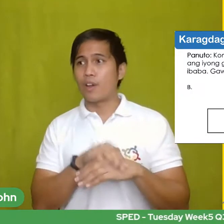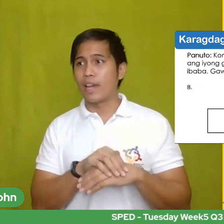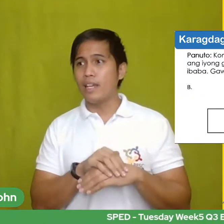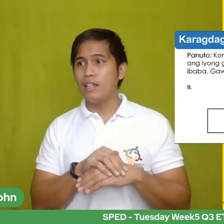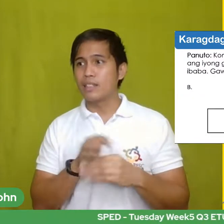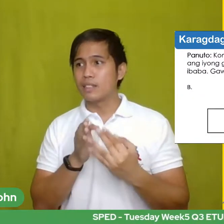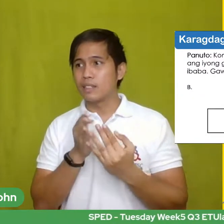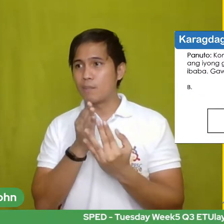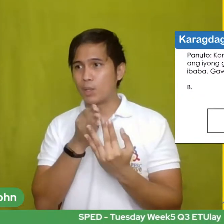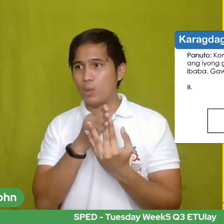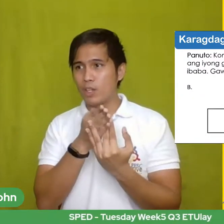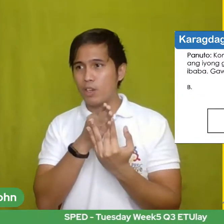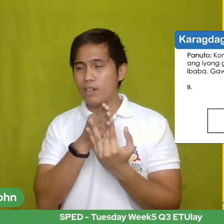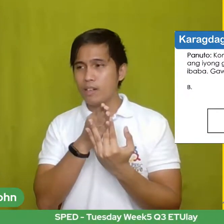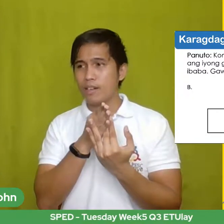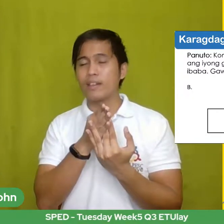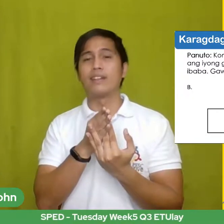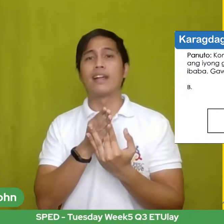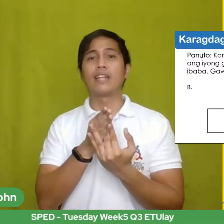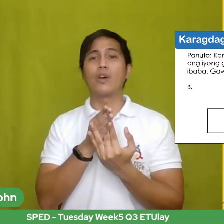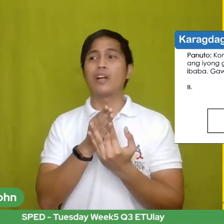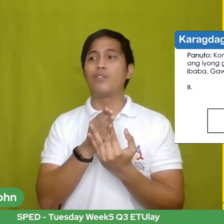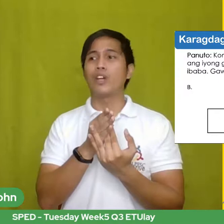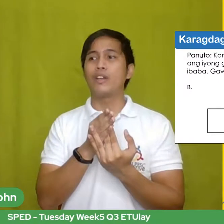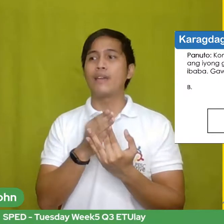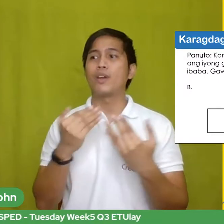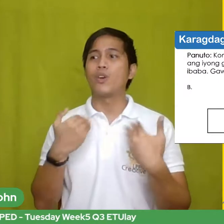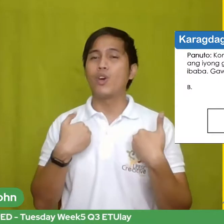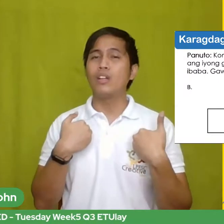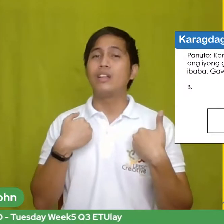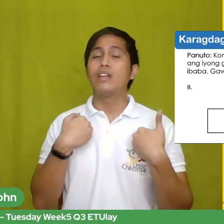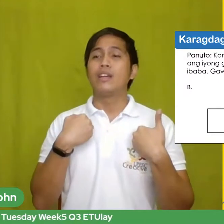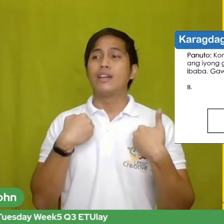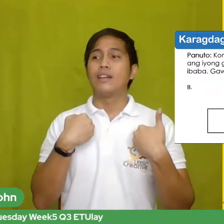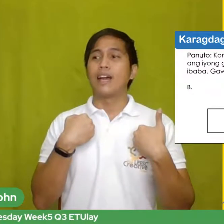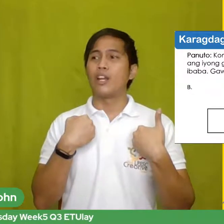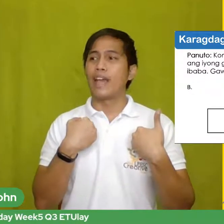okay, sa between nun, ng dalawang kahon na yun, ay merong, ano yan?